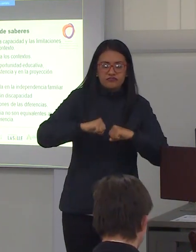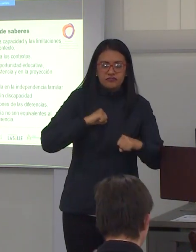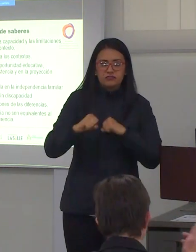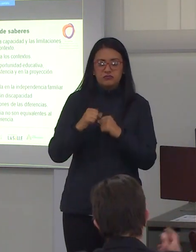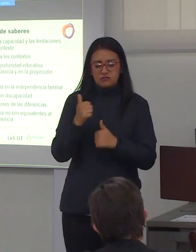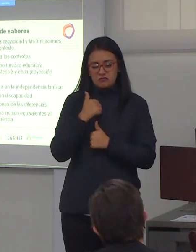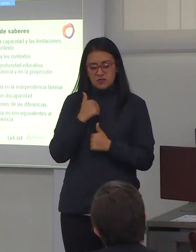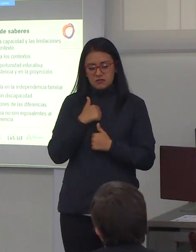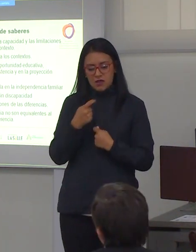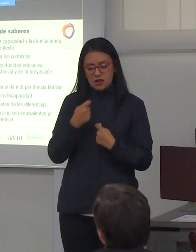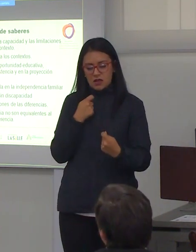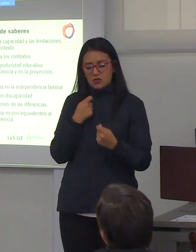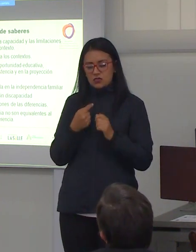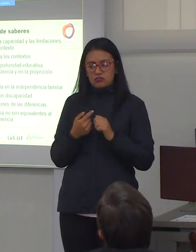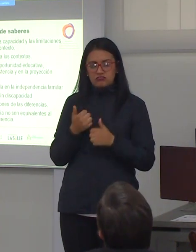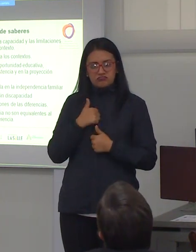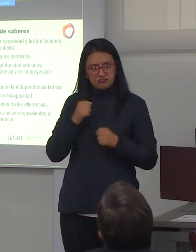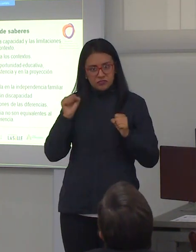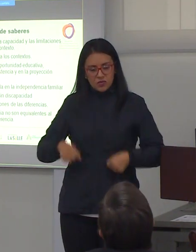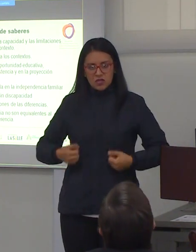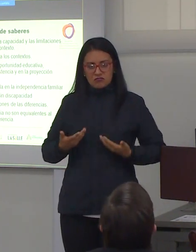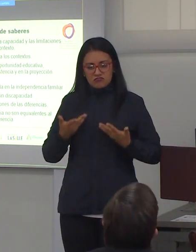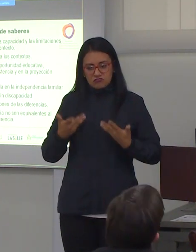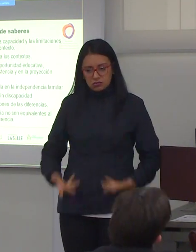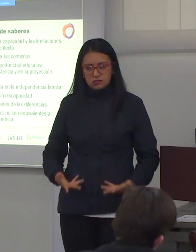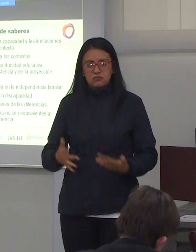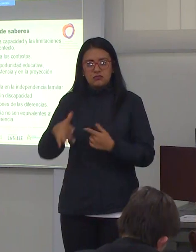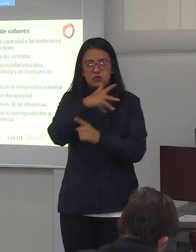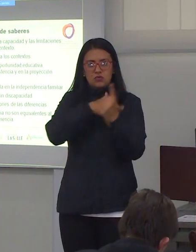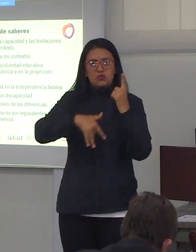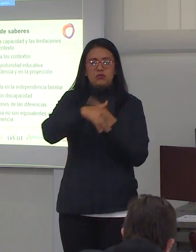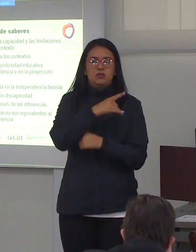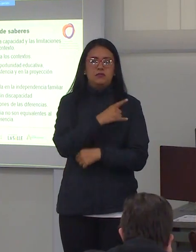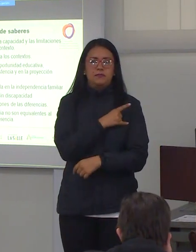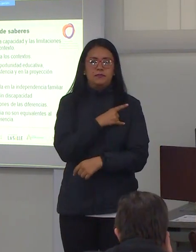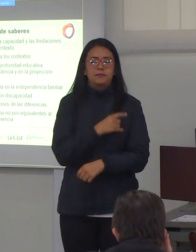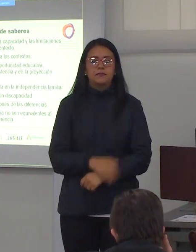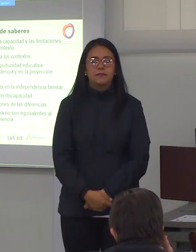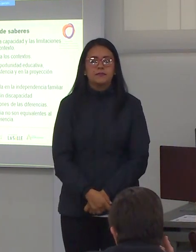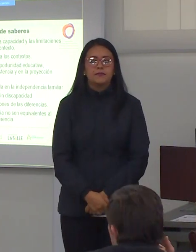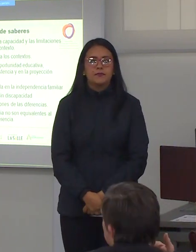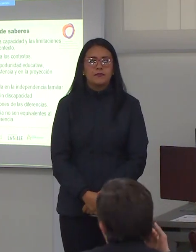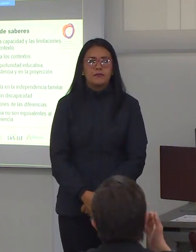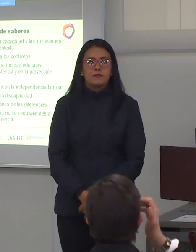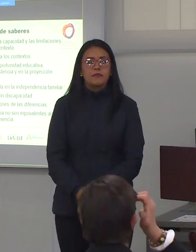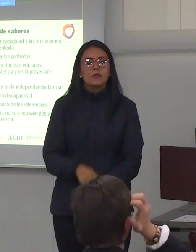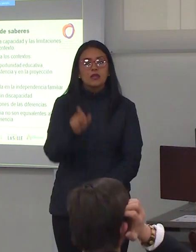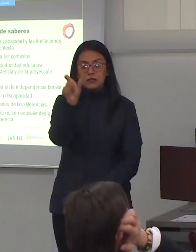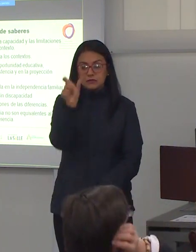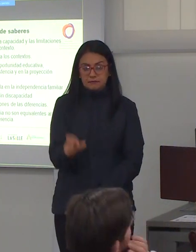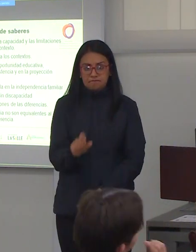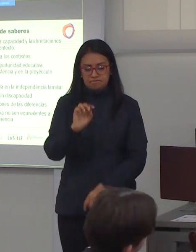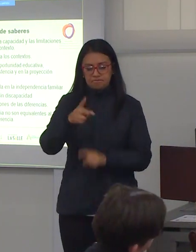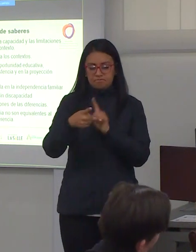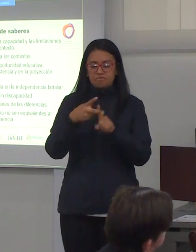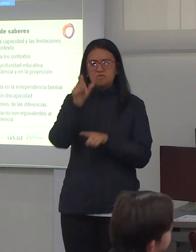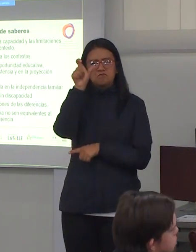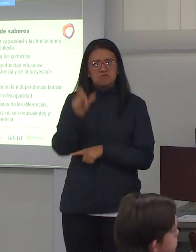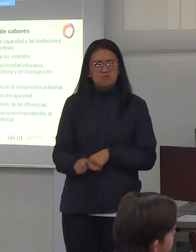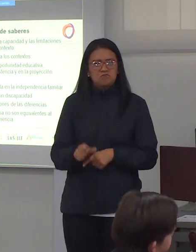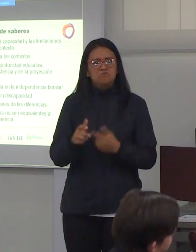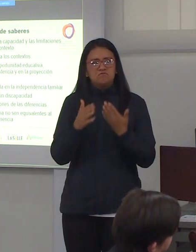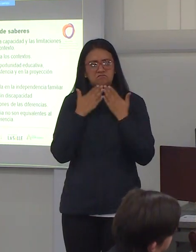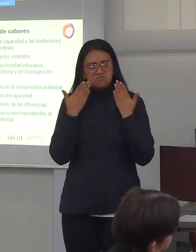que se autorepresenta digamos en el contexto universitario segundo son sujetos muy resilientes